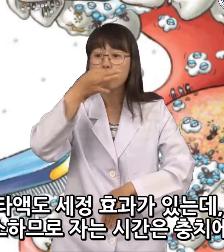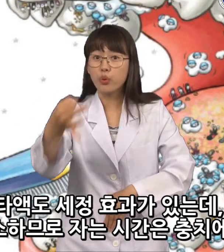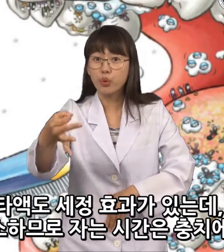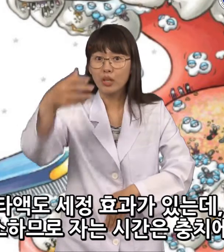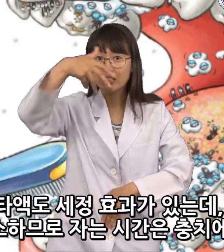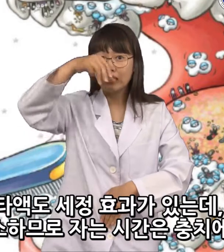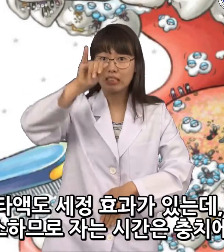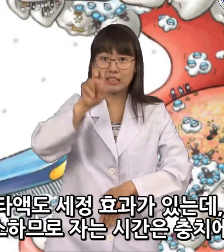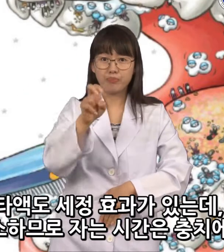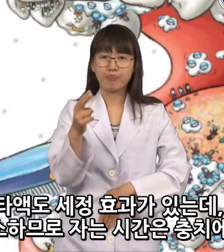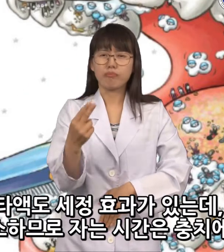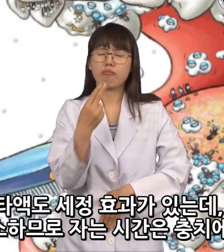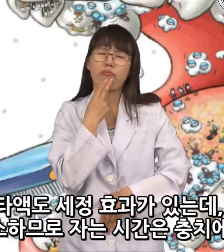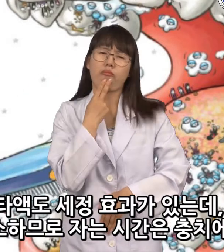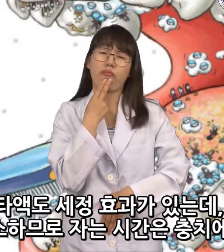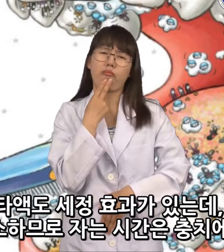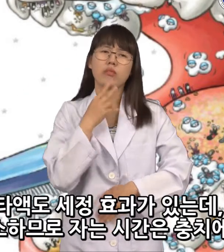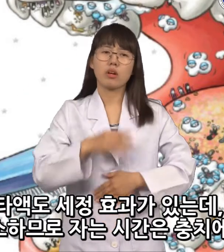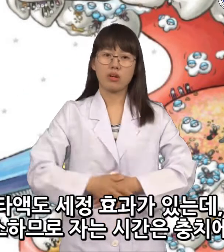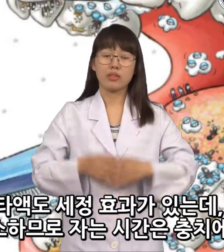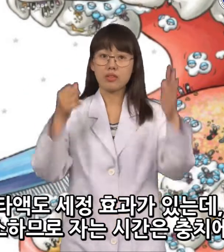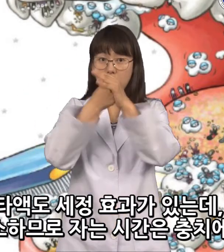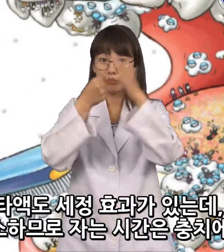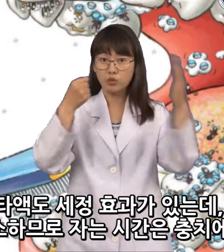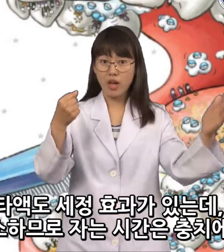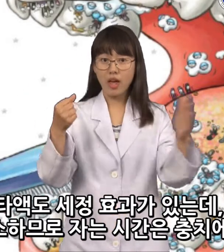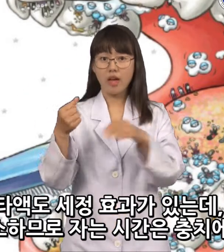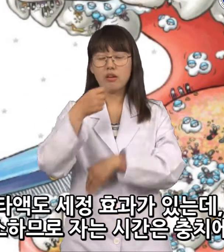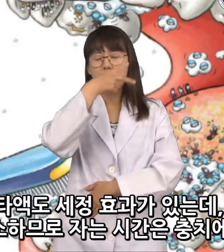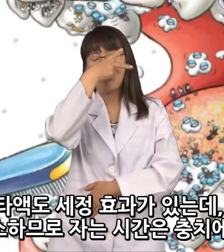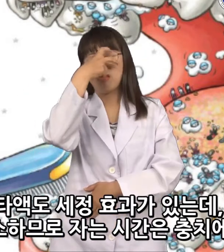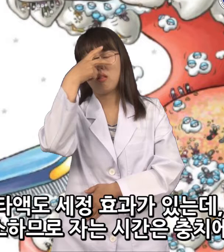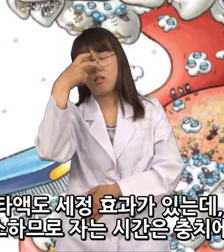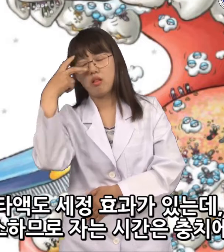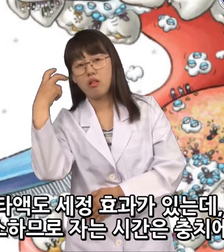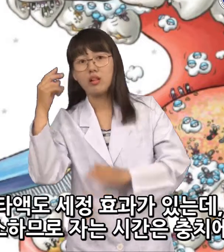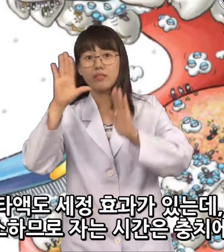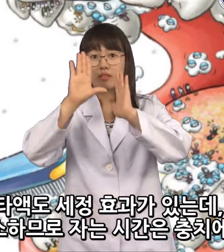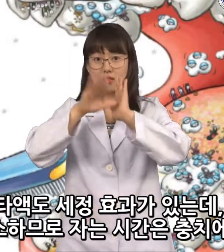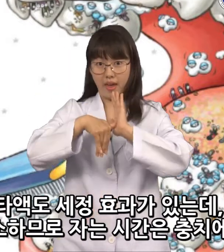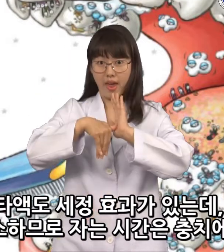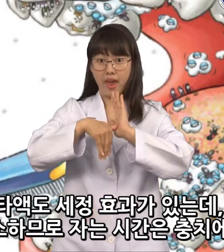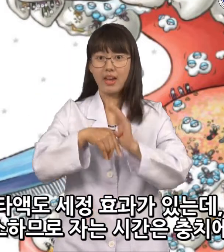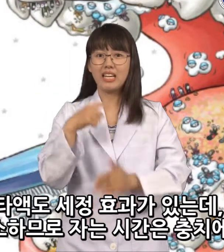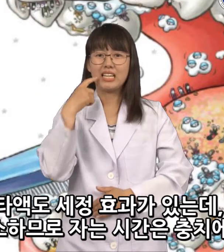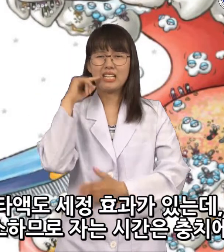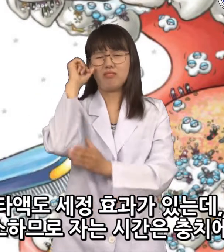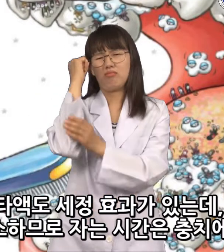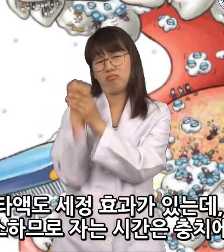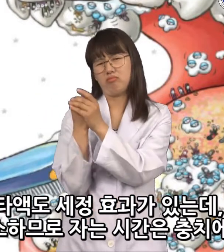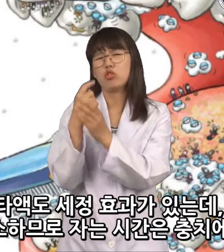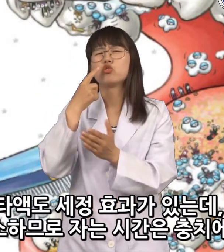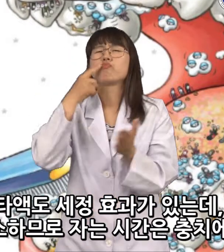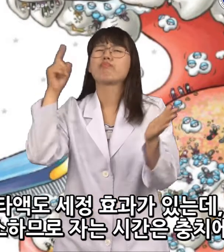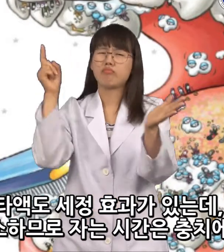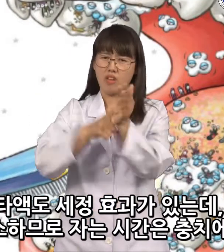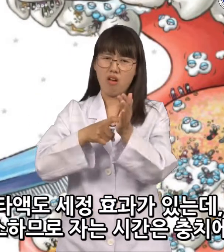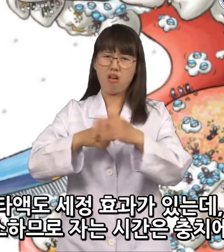밤에는 타액 분비량이 감소하므로 자는 시간은 충치에